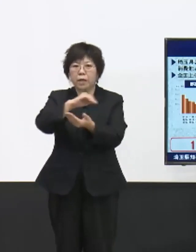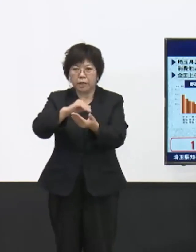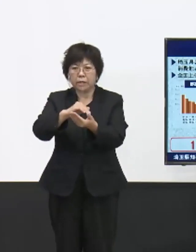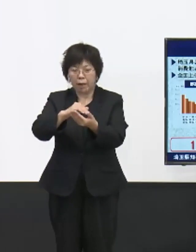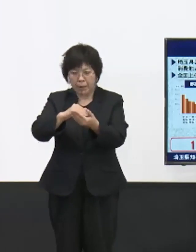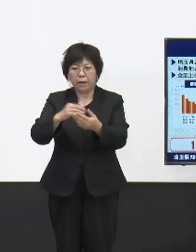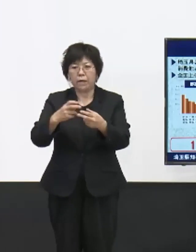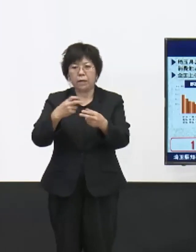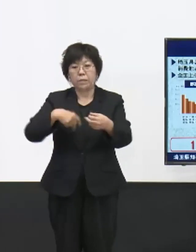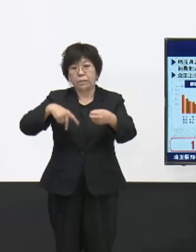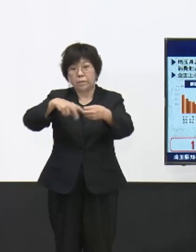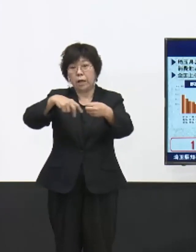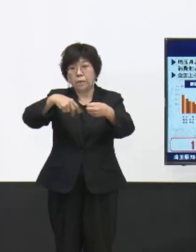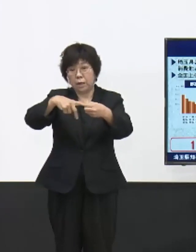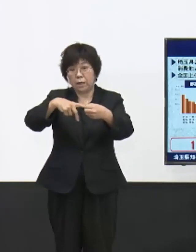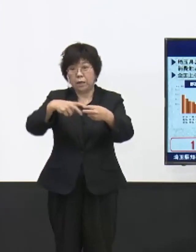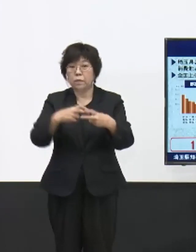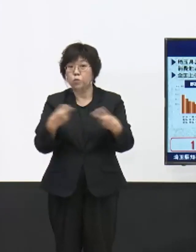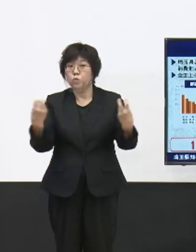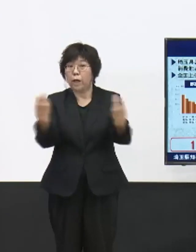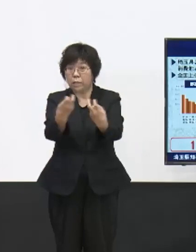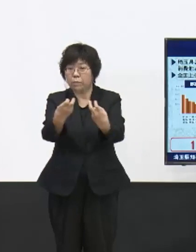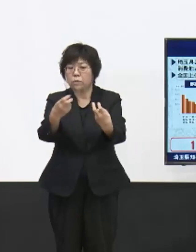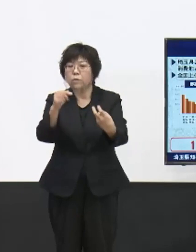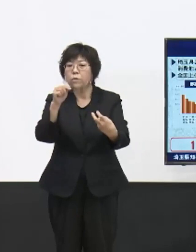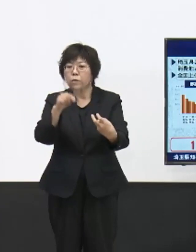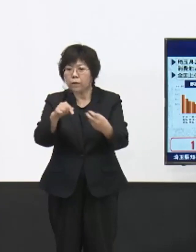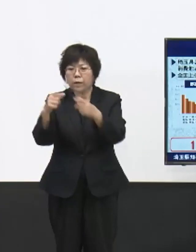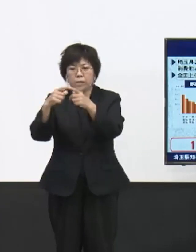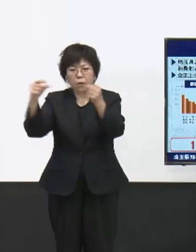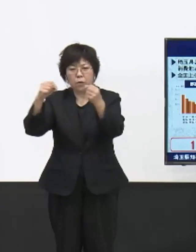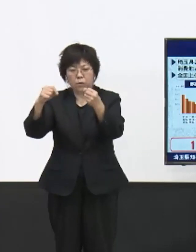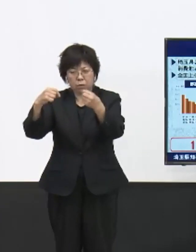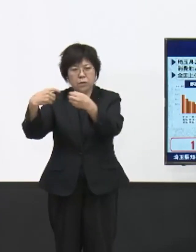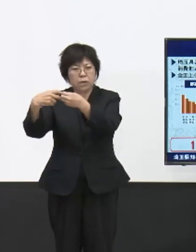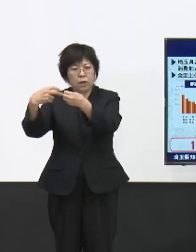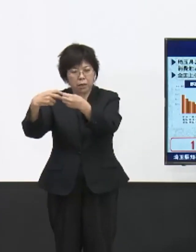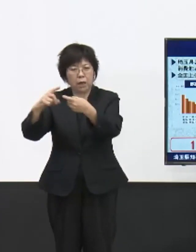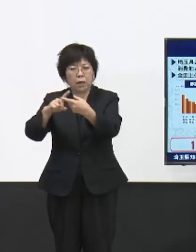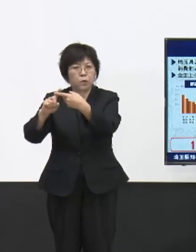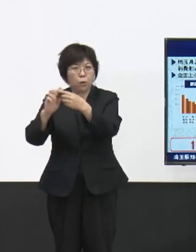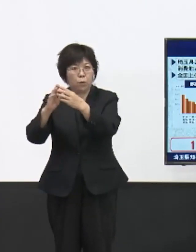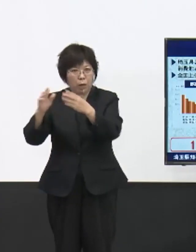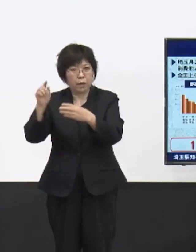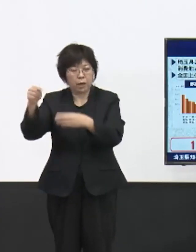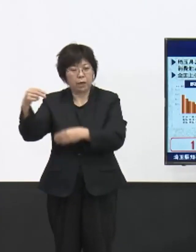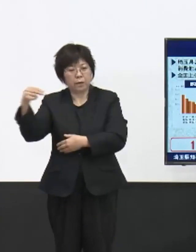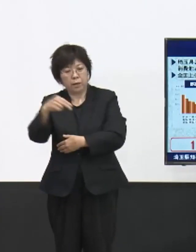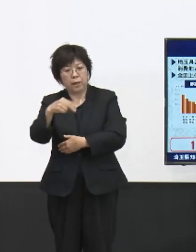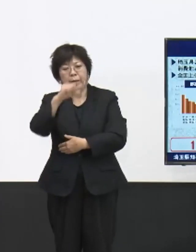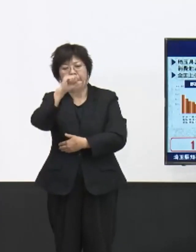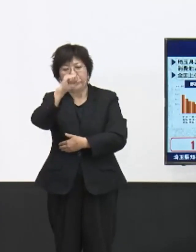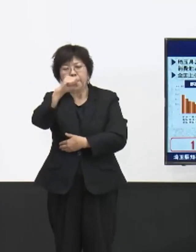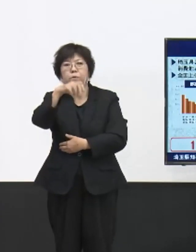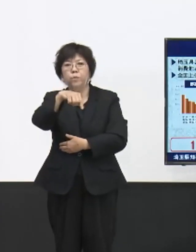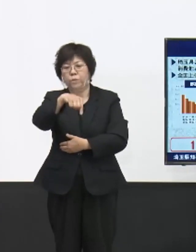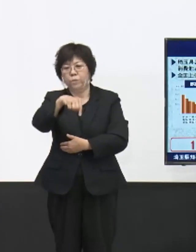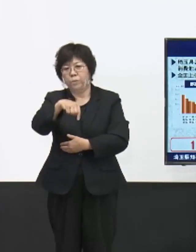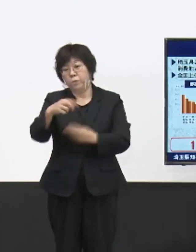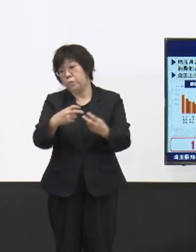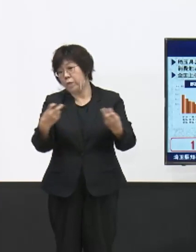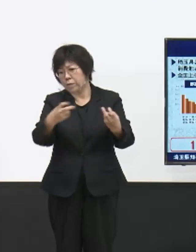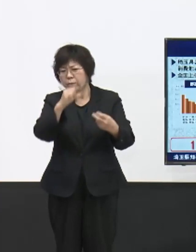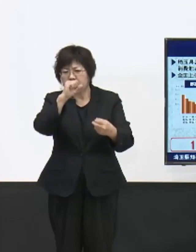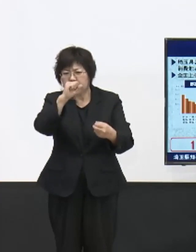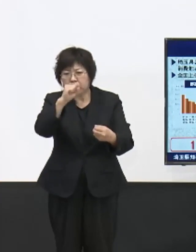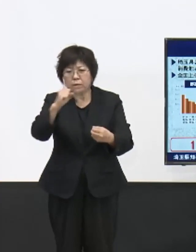、非常に、日本サッカー連盟協会から評価をされたことは、これはとても光栄なこと